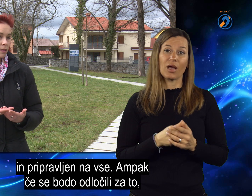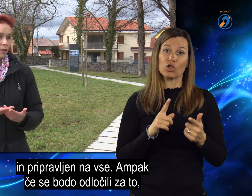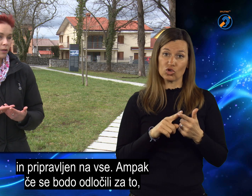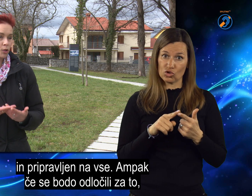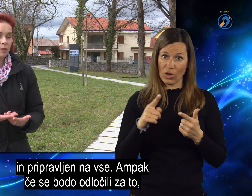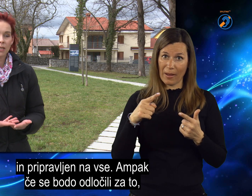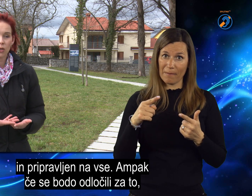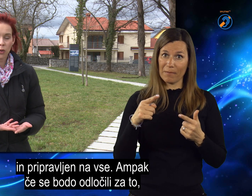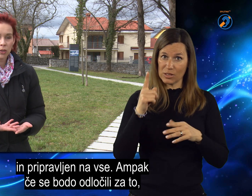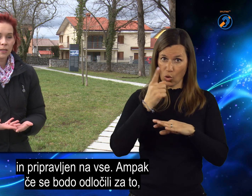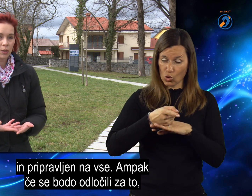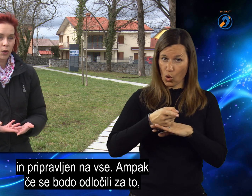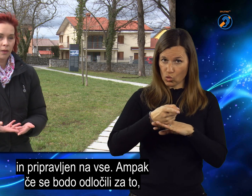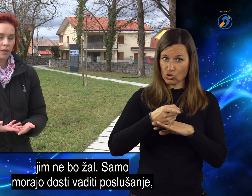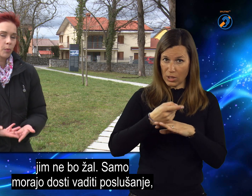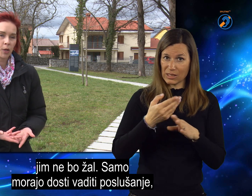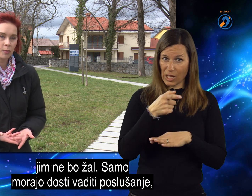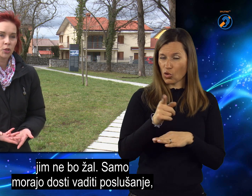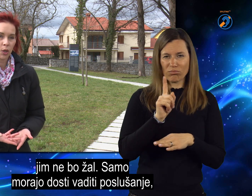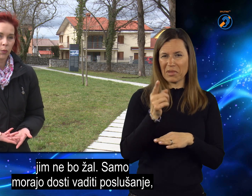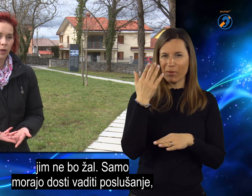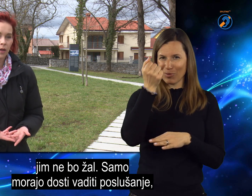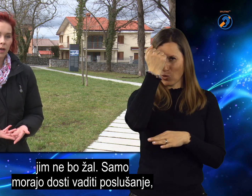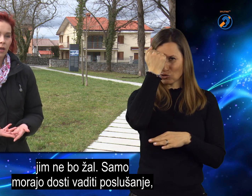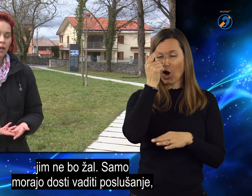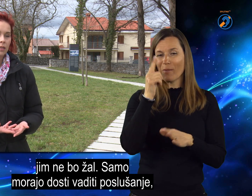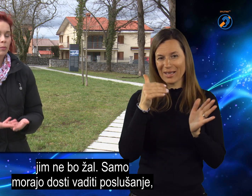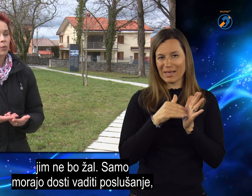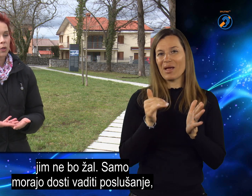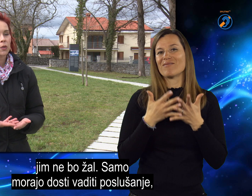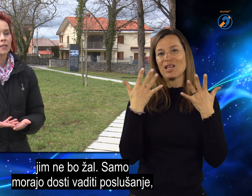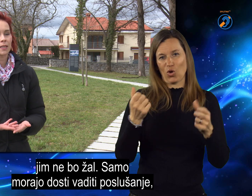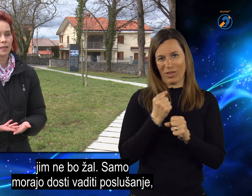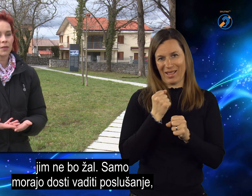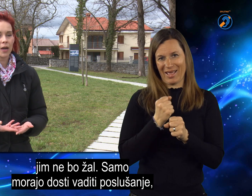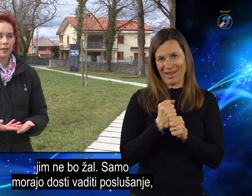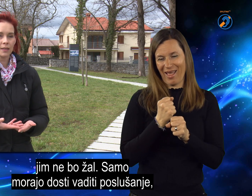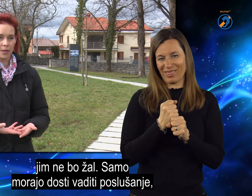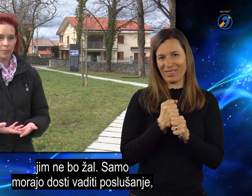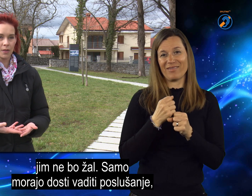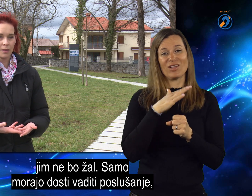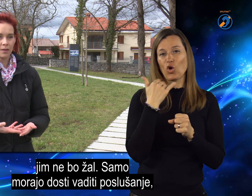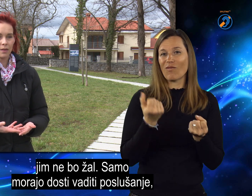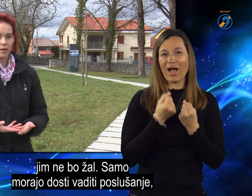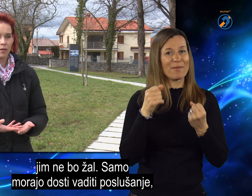Ampak, že bi se odnošili za to, ne bi bilo jim sam. Samo morajo dosti delati vaje na